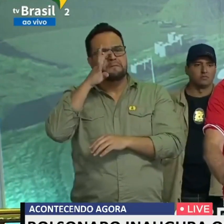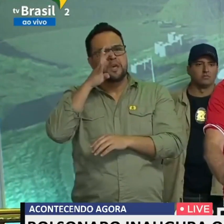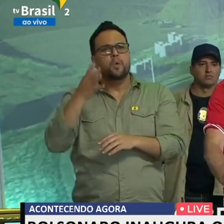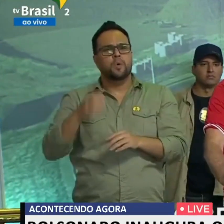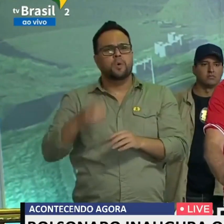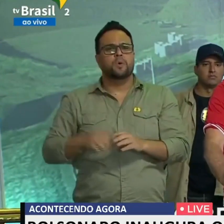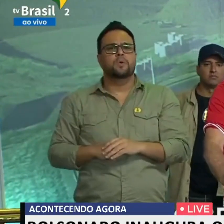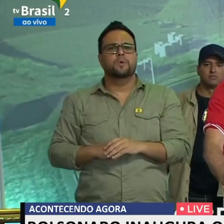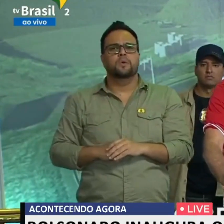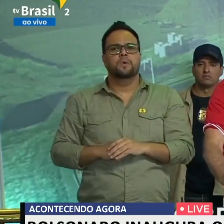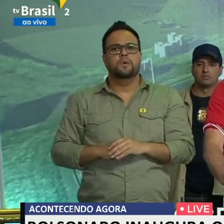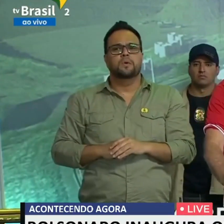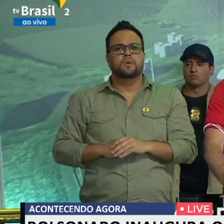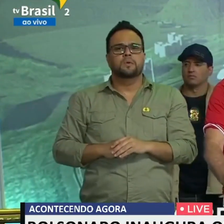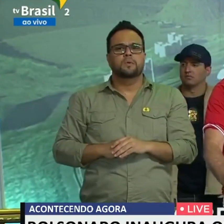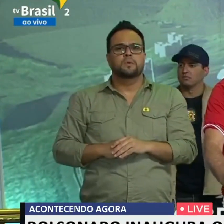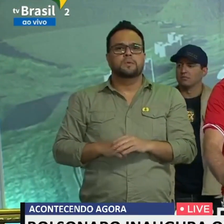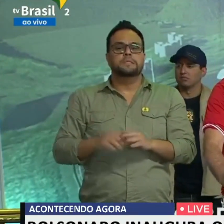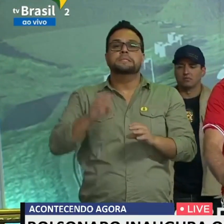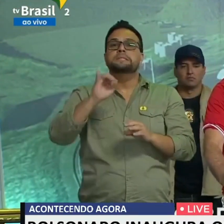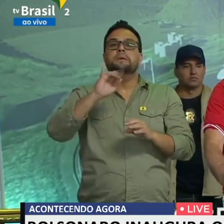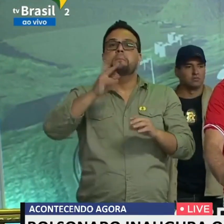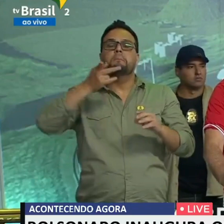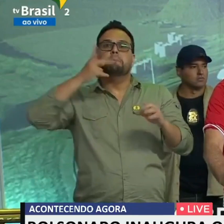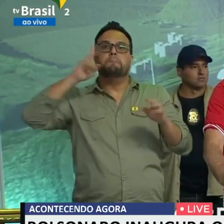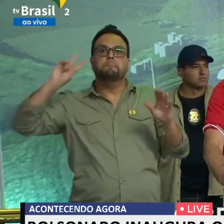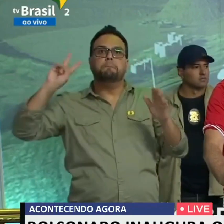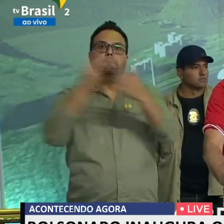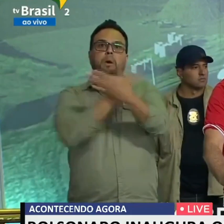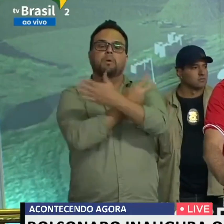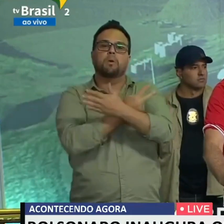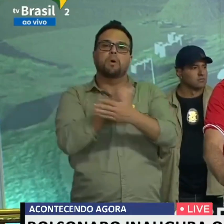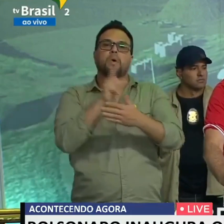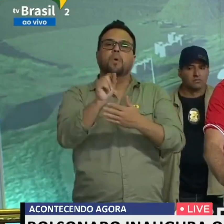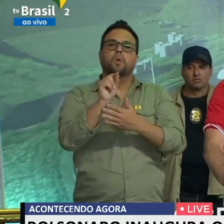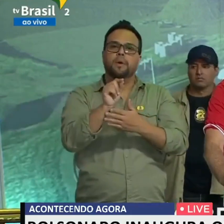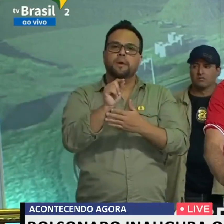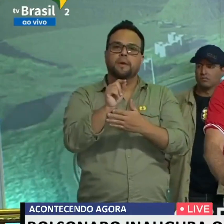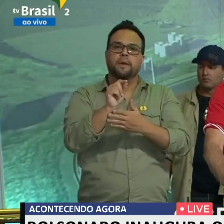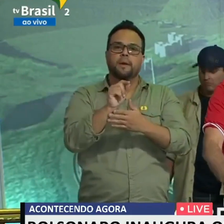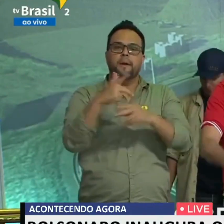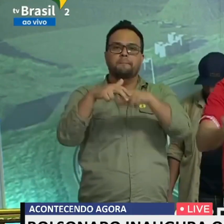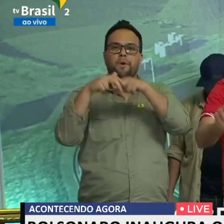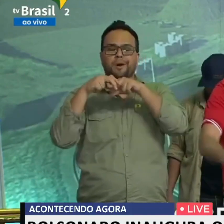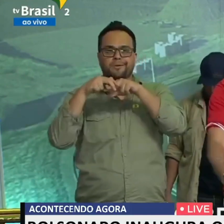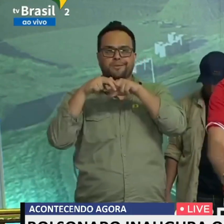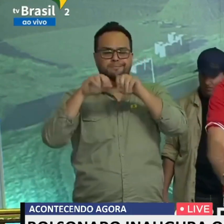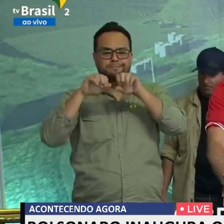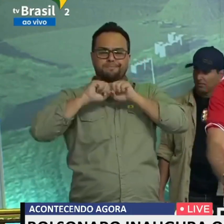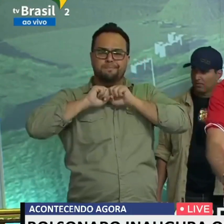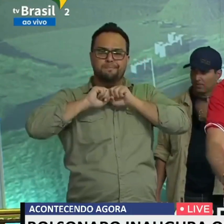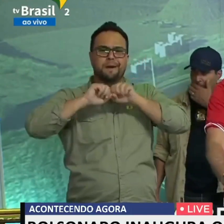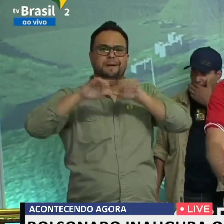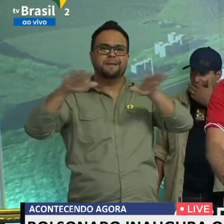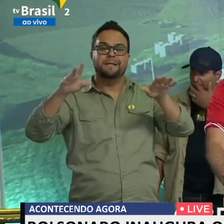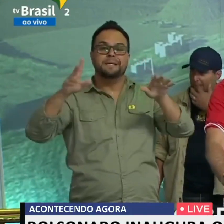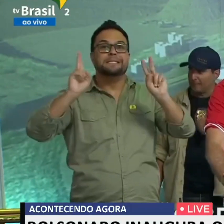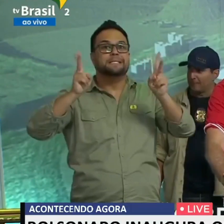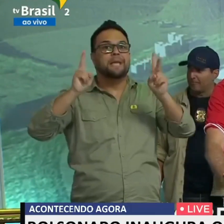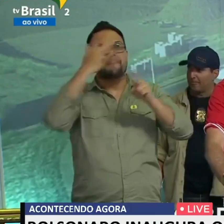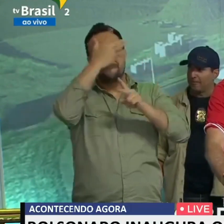Mas, quando mais um fato acontece voltado para com a pandemia, sempre alguém dizendo: